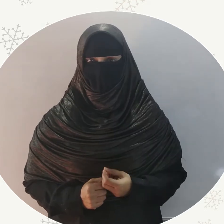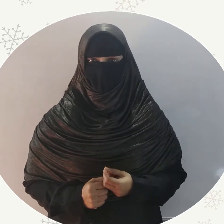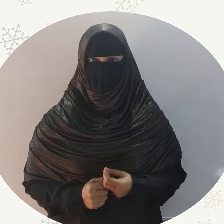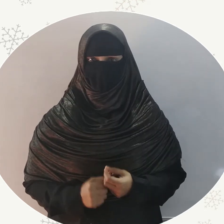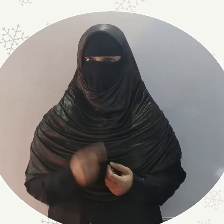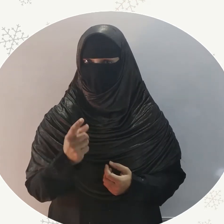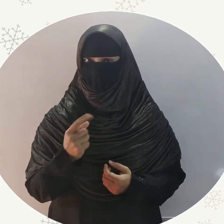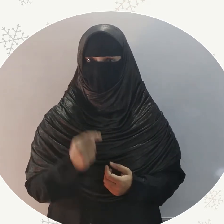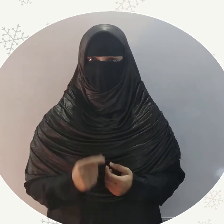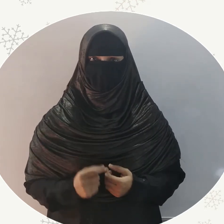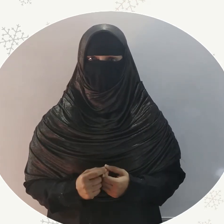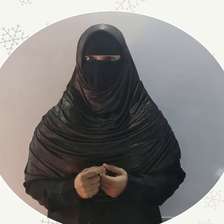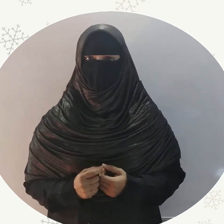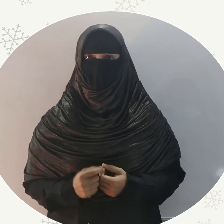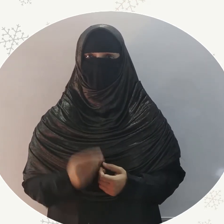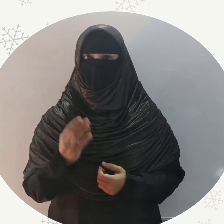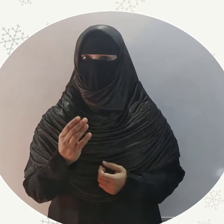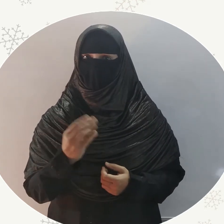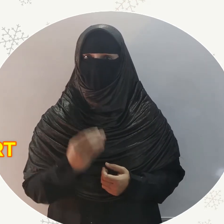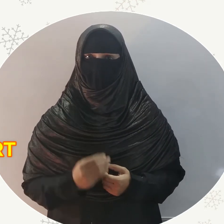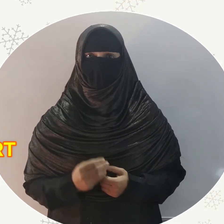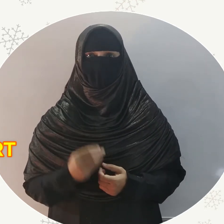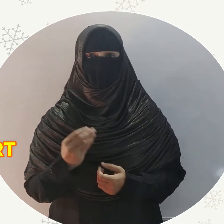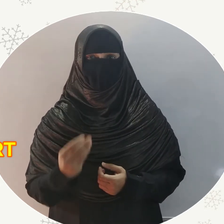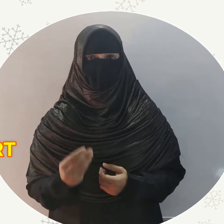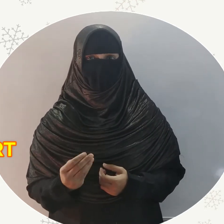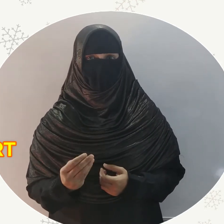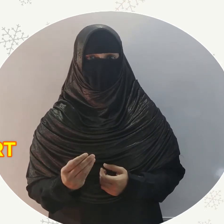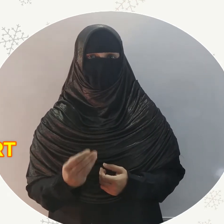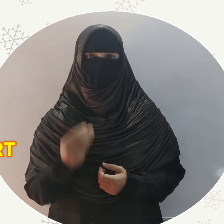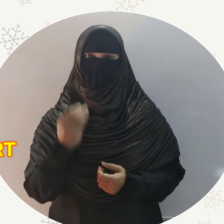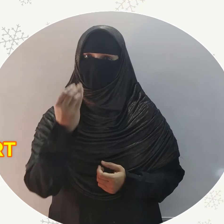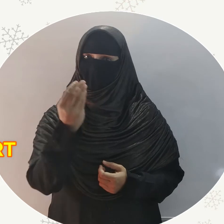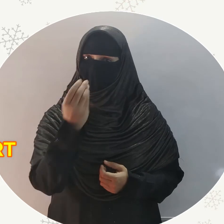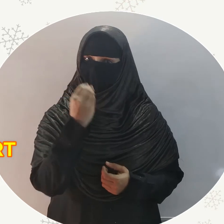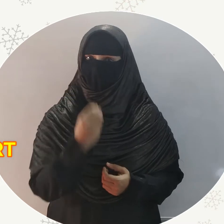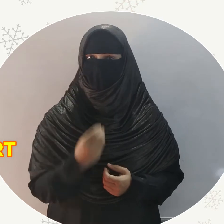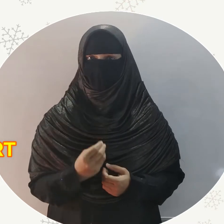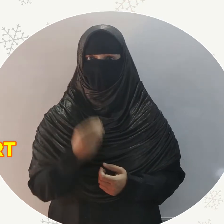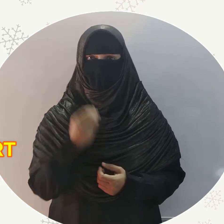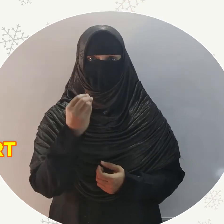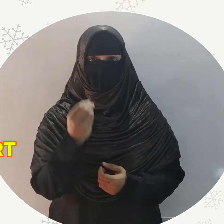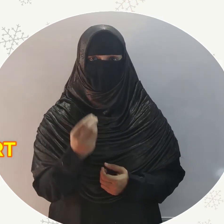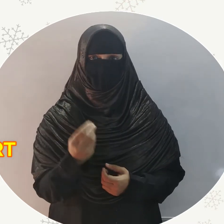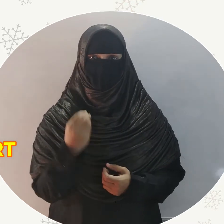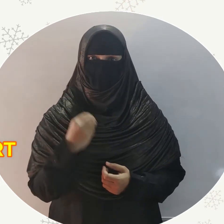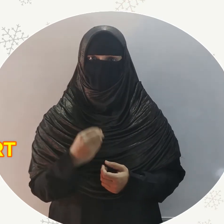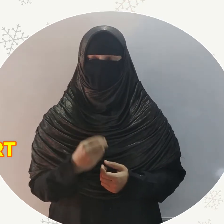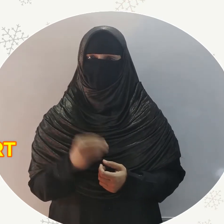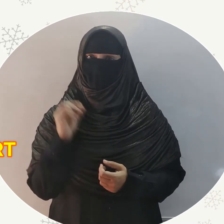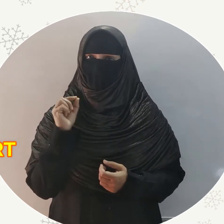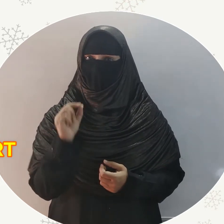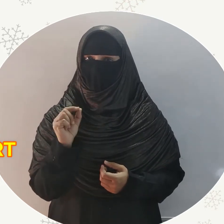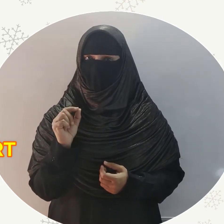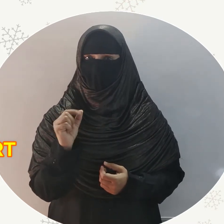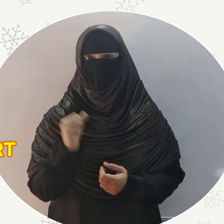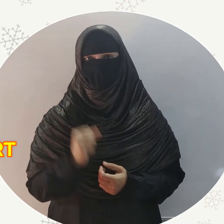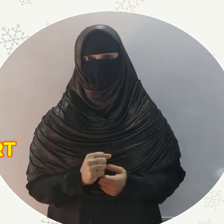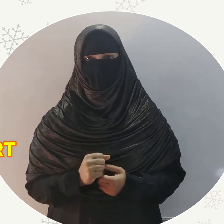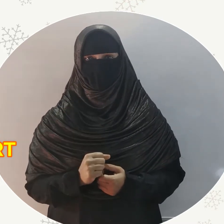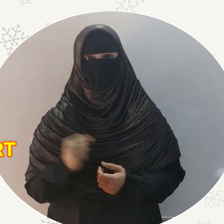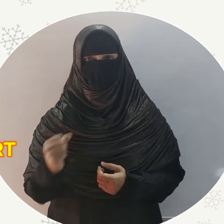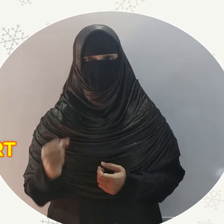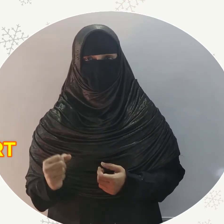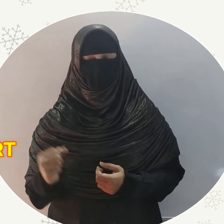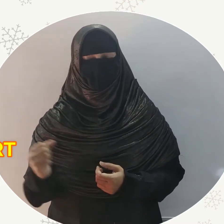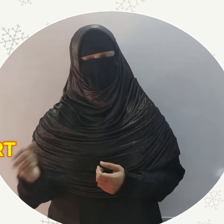മധുരം കഴിക്കും. അതിന് നമ്മൾ എന്താണ് പറയുന്നത്? ഡെസേർട്ട്. പക്ഷെ എന്റെ കറക്റ്റ് ആയ പ്രൊനൗൺസിയേഷൻ എന്താണ്? ഡിസേർട്ട്. ഐ ലവ് ഡിസേർട്ട്. കേക്സ്,